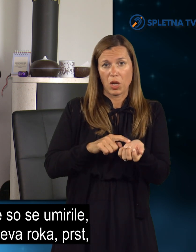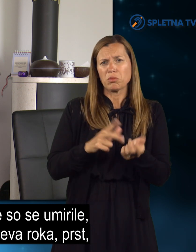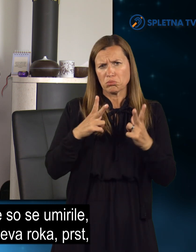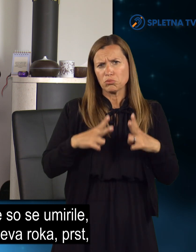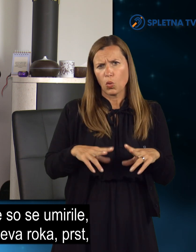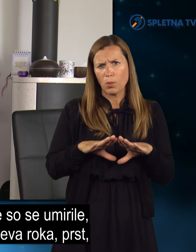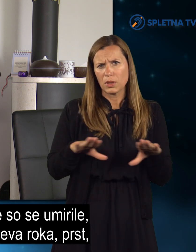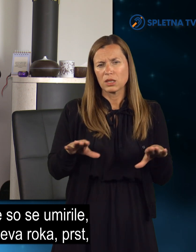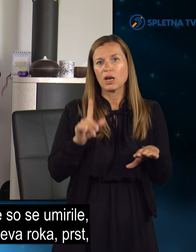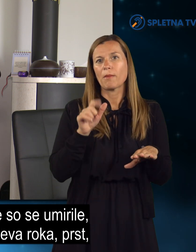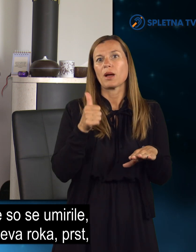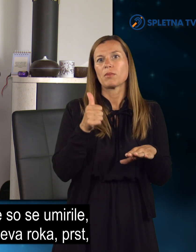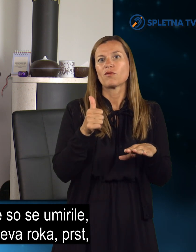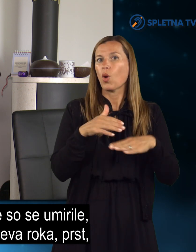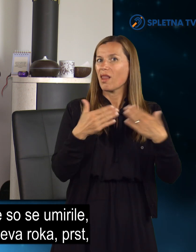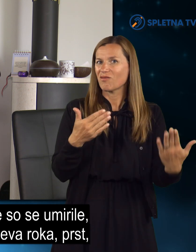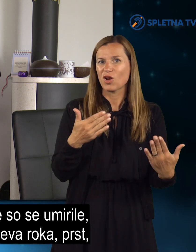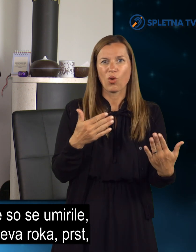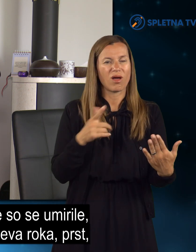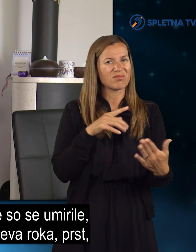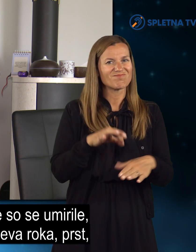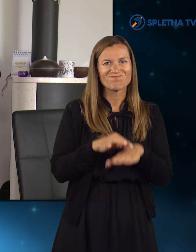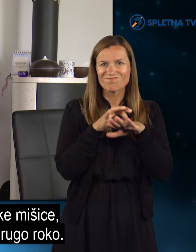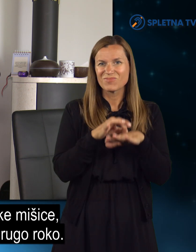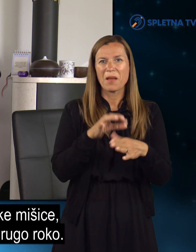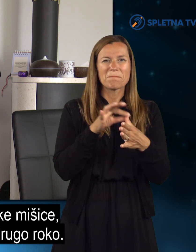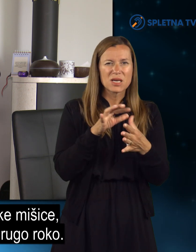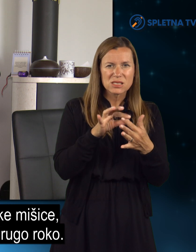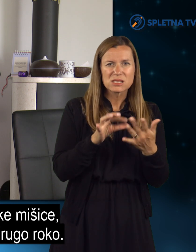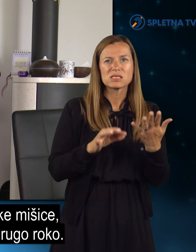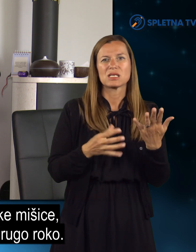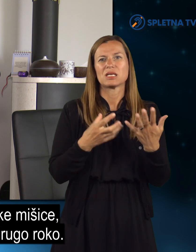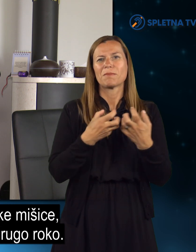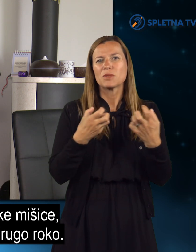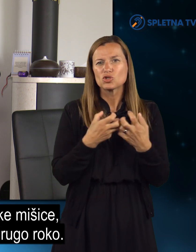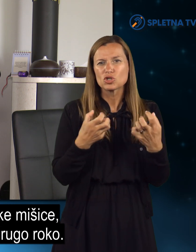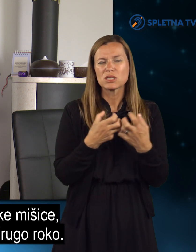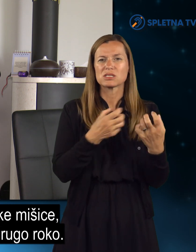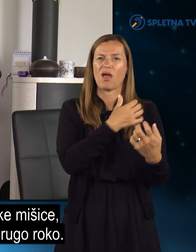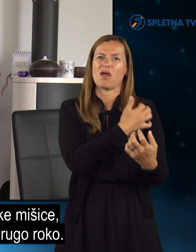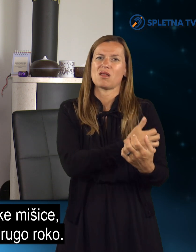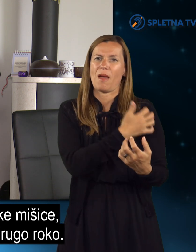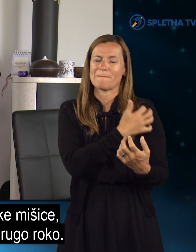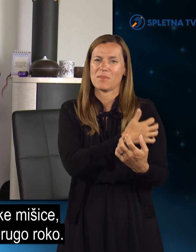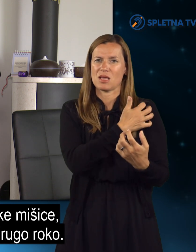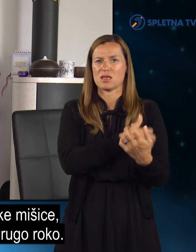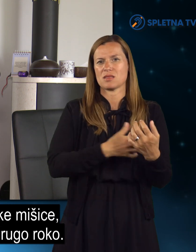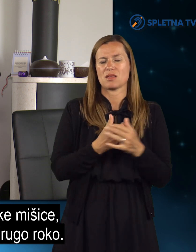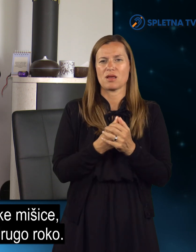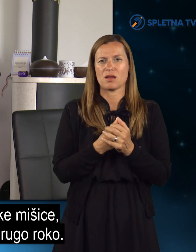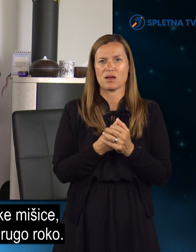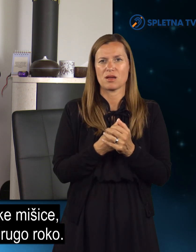ampak prvo je šla leva roka, prst, mišice, ramenske te